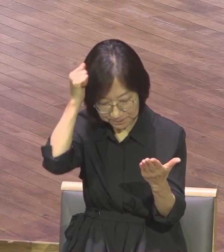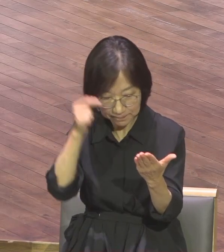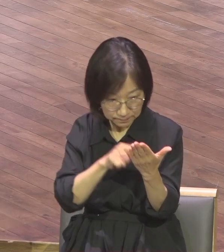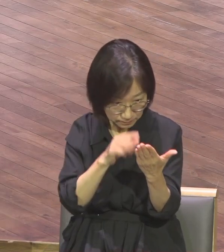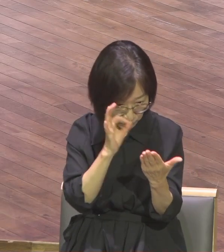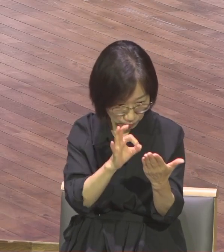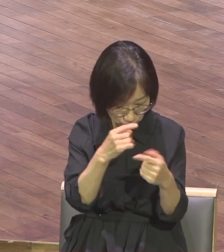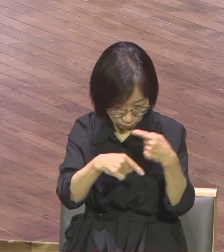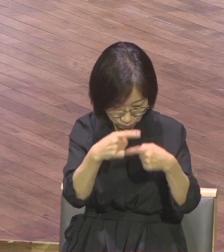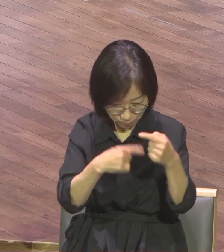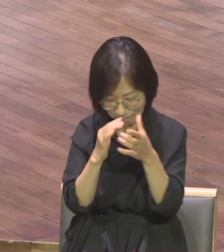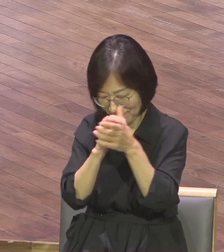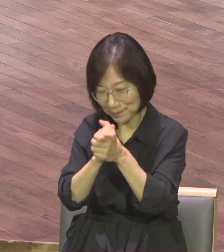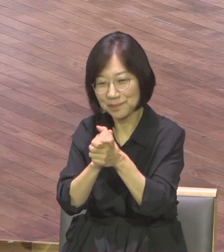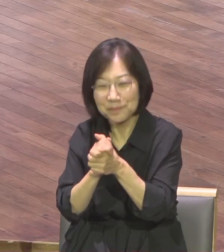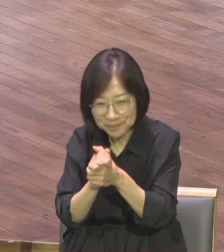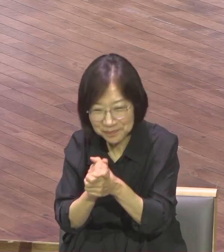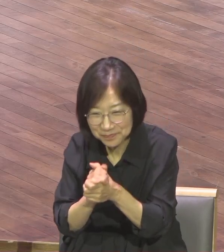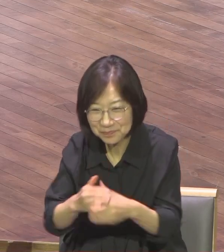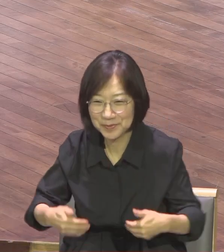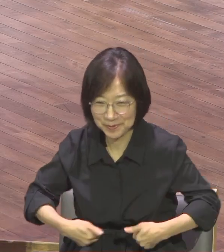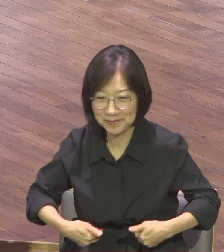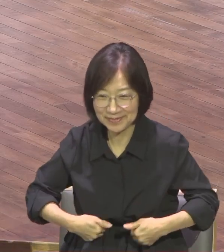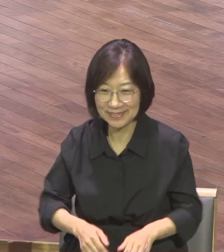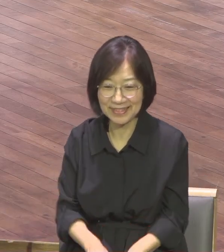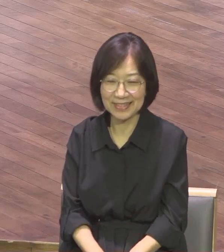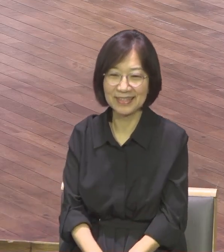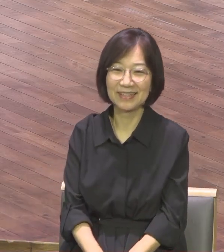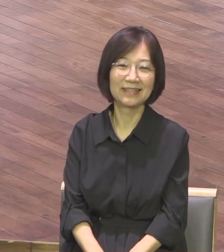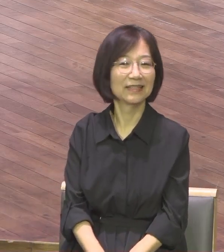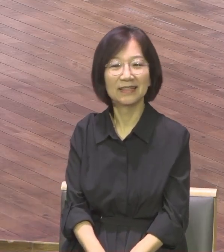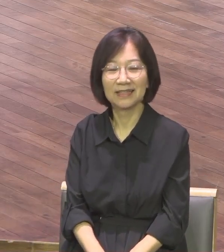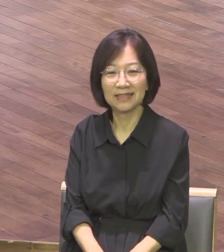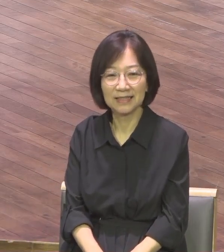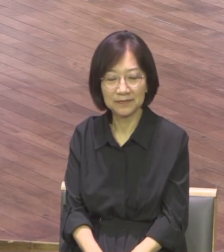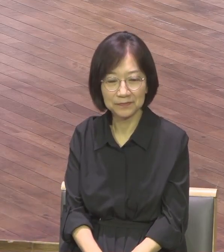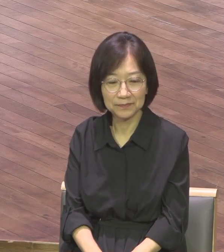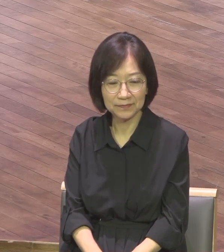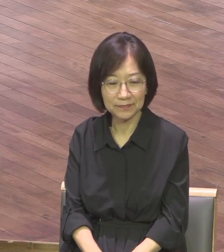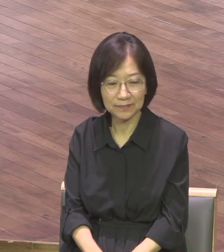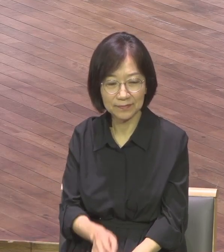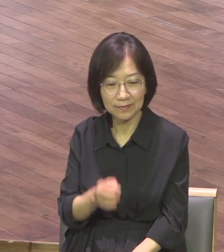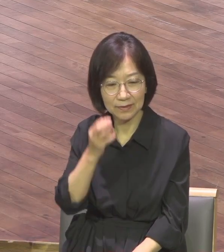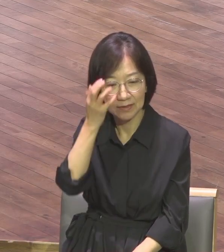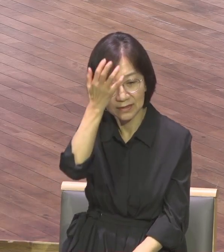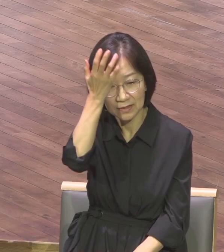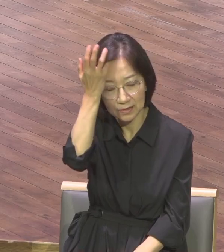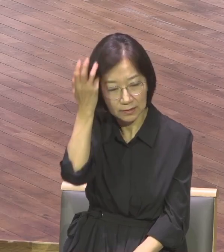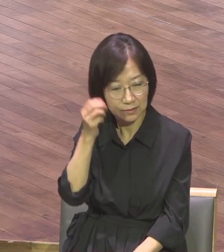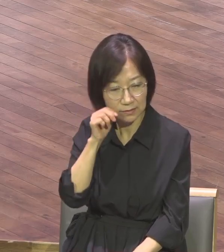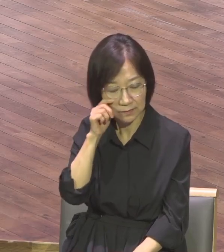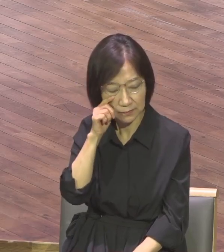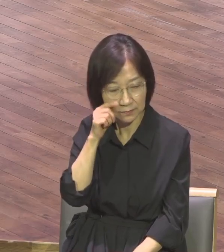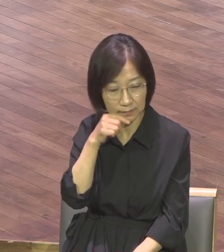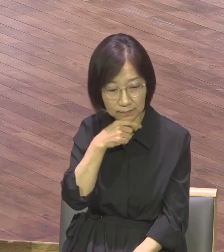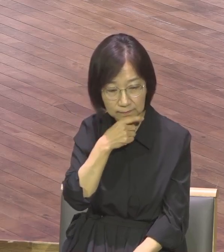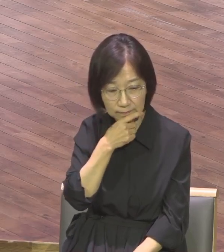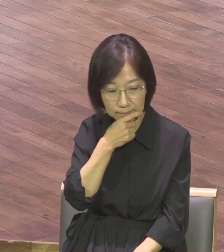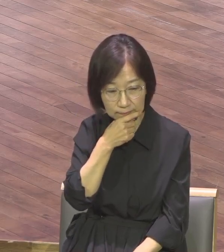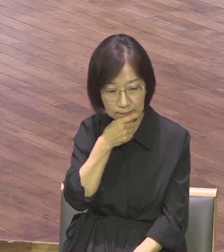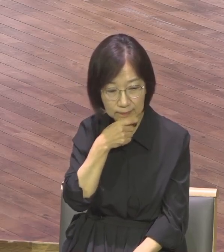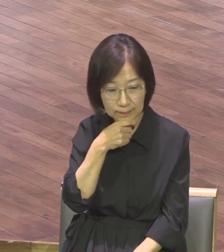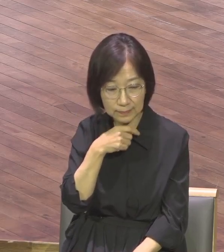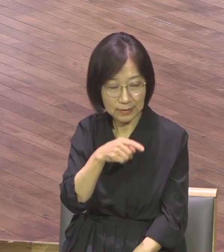반복해서 말씀을 묵상해 보세요. 종교생활 분들은요. 전도 대상자 많잖아요.